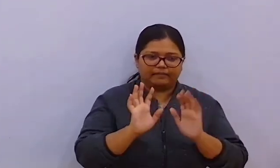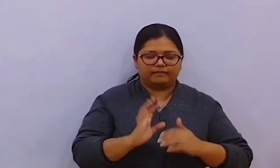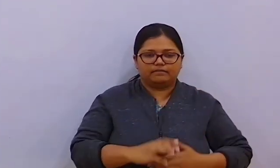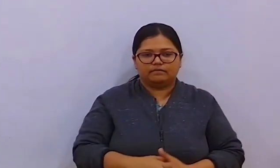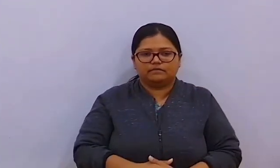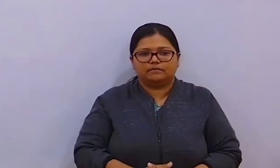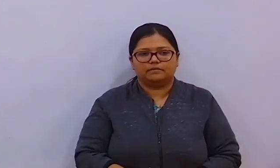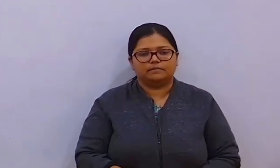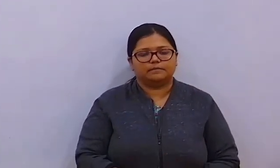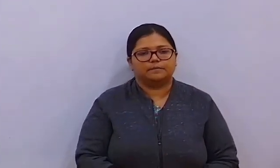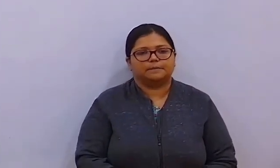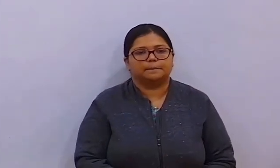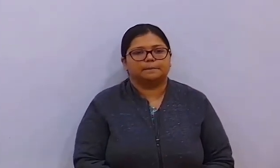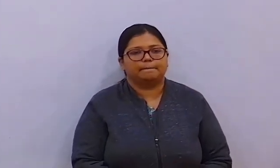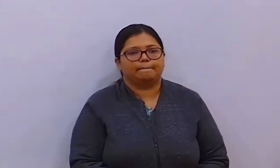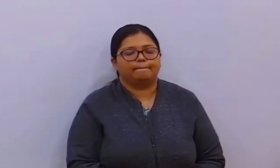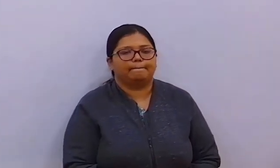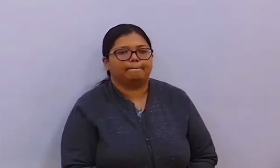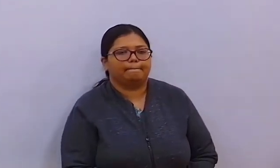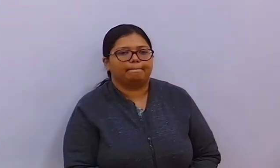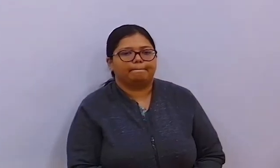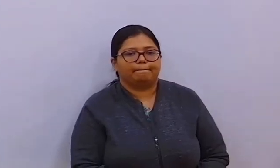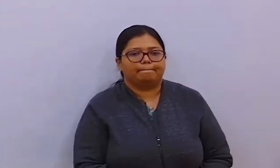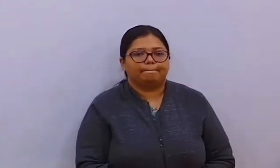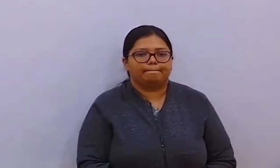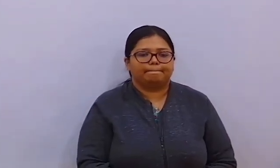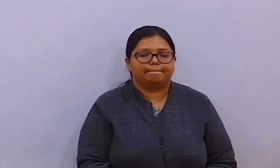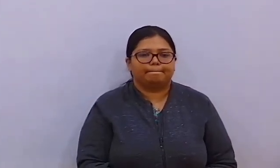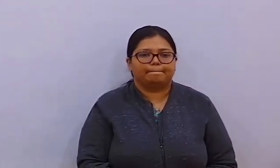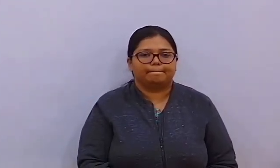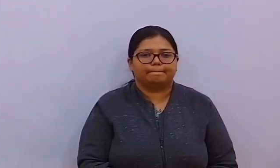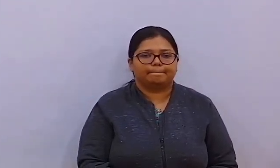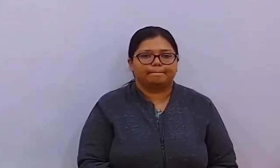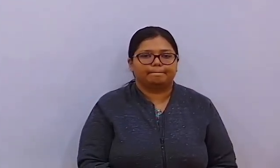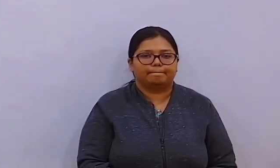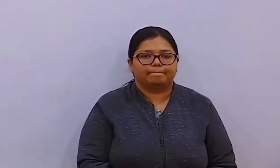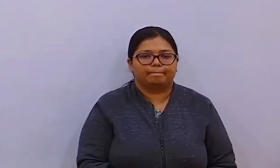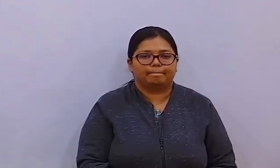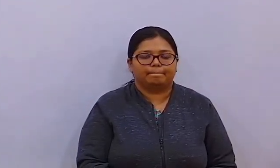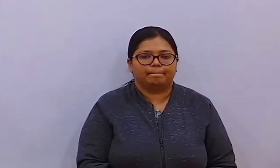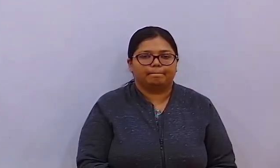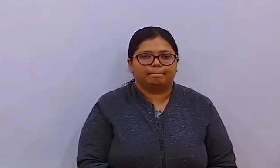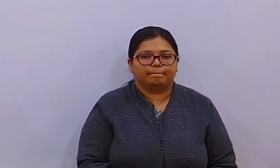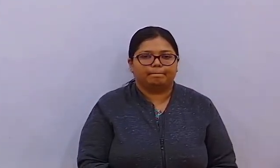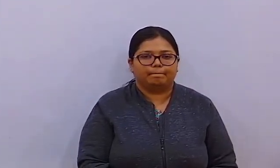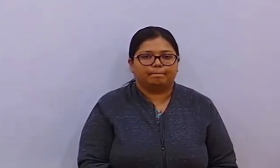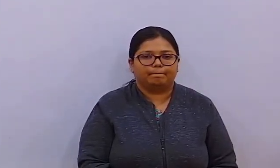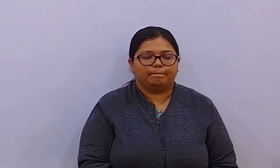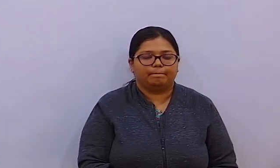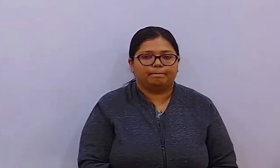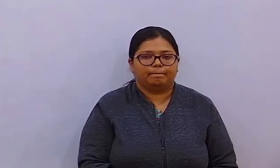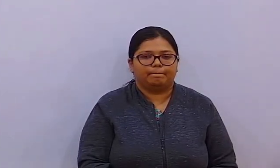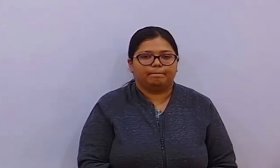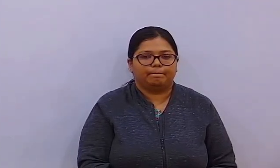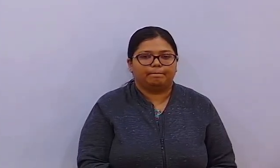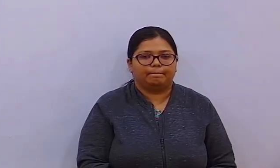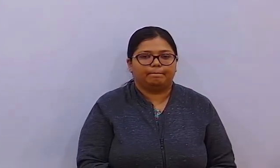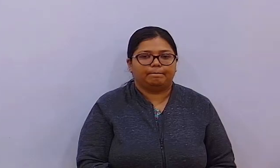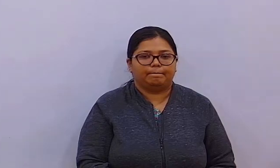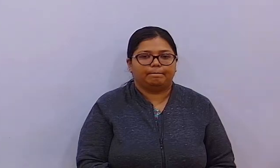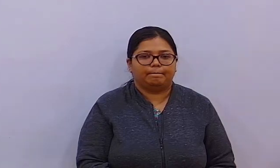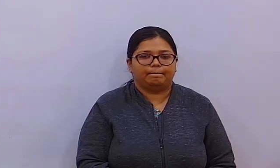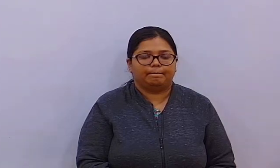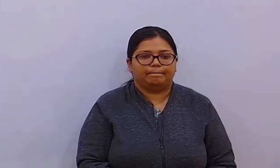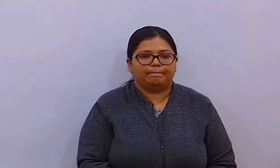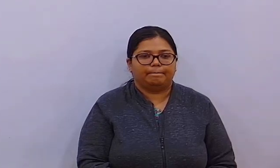था या शासकों के तरह ही था। ठीक है, यहाँ तक क्लियर है। चलो तो चंद्रगुप्त मौर्य के हमने